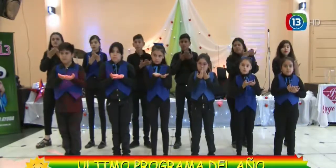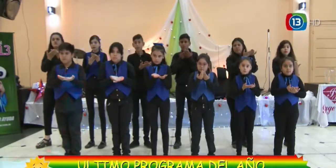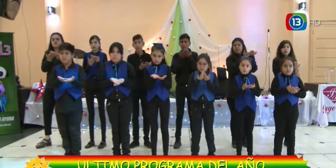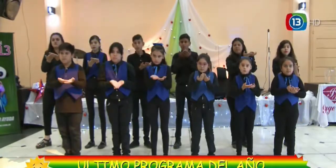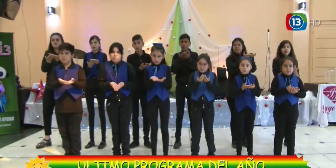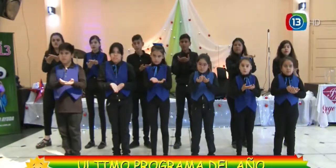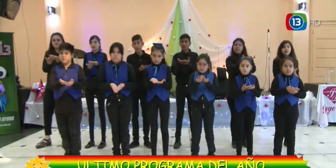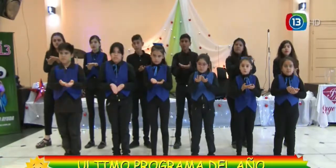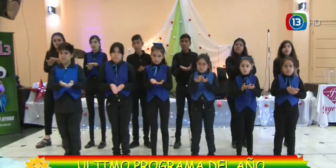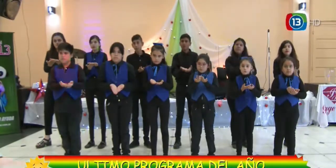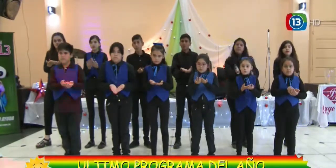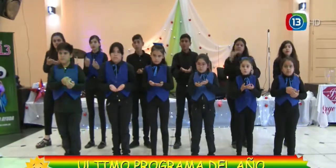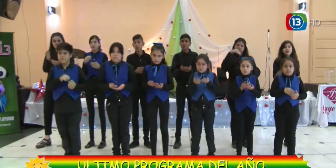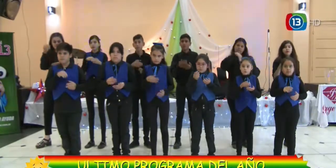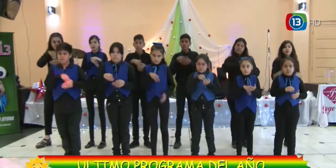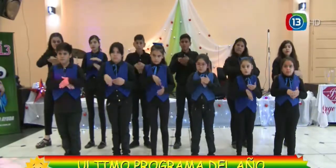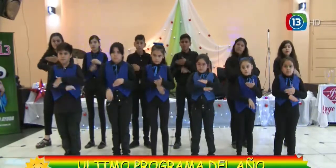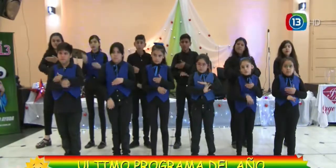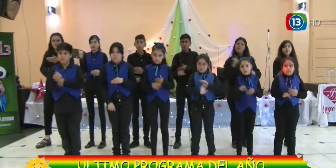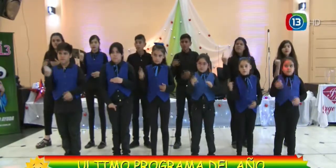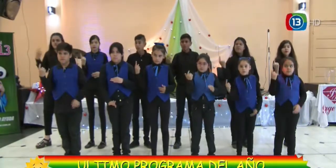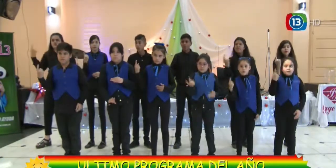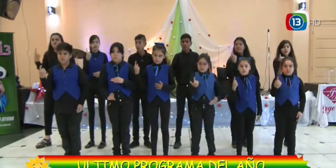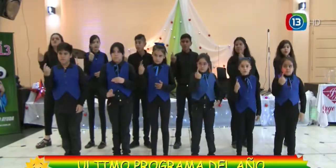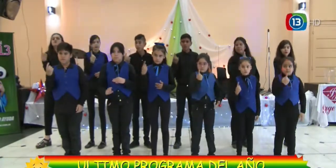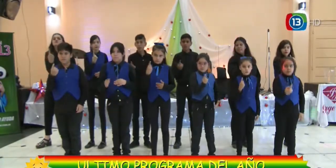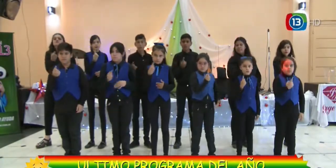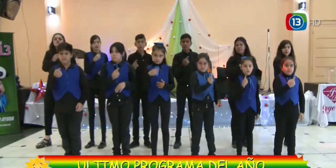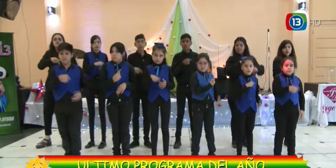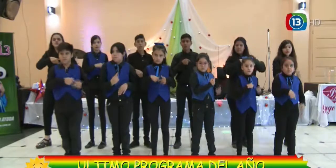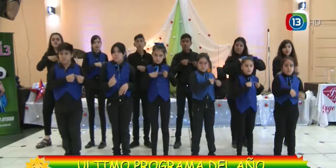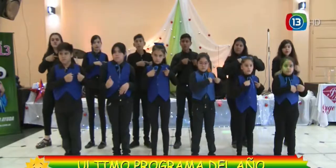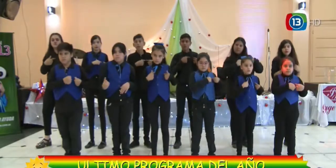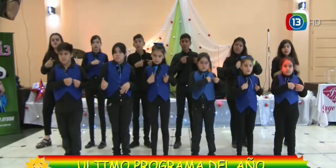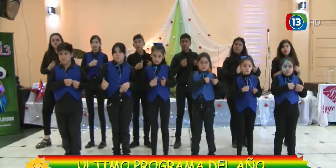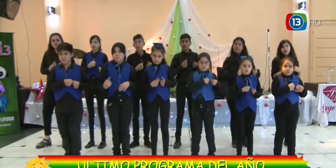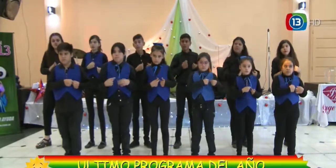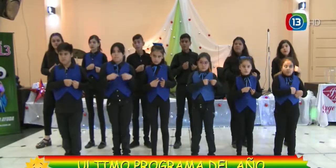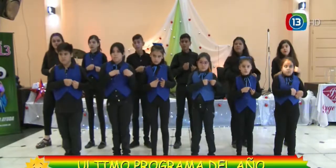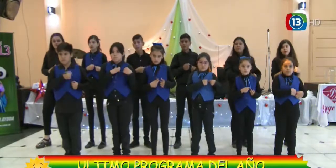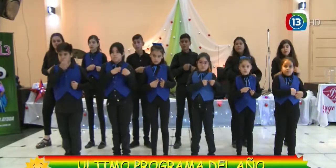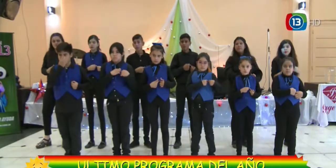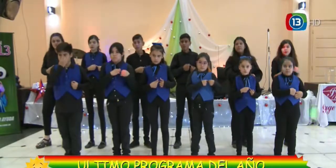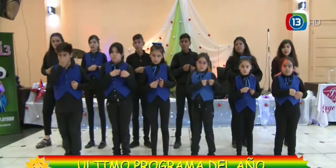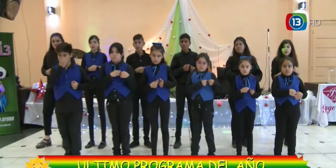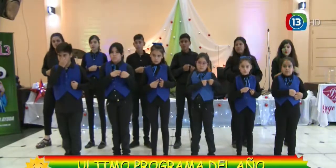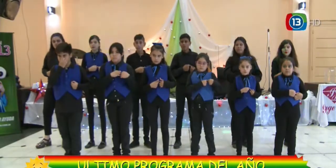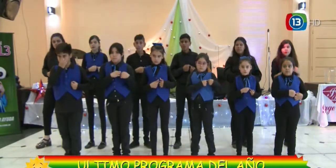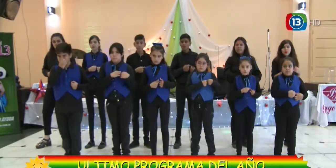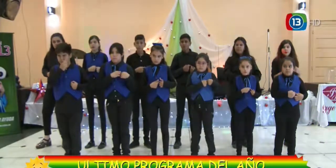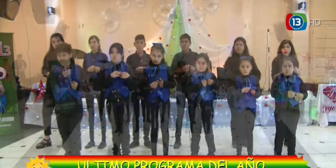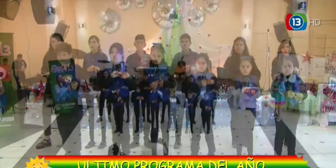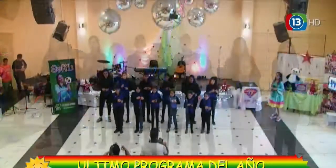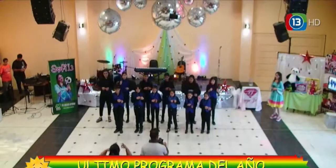dentro de cada corazón Que